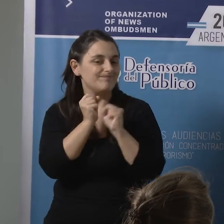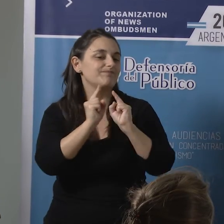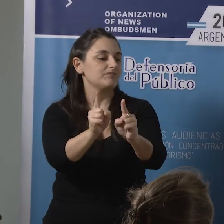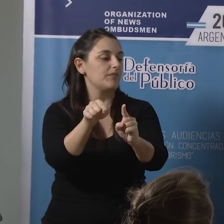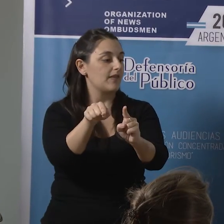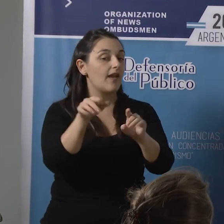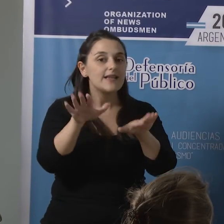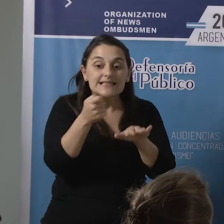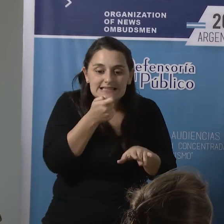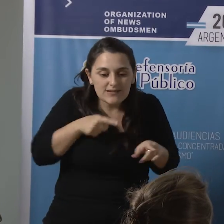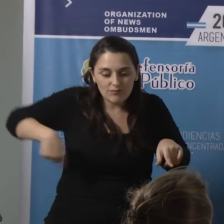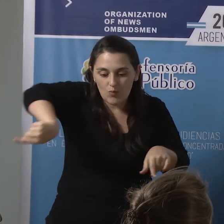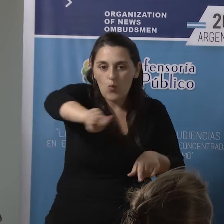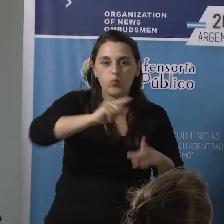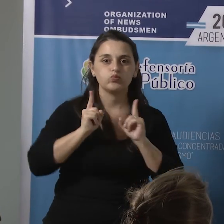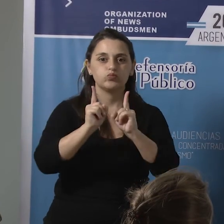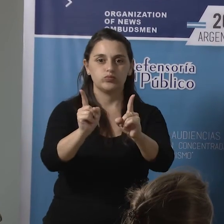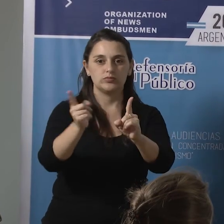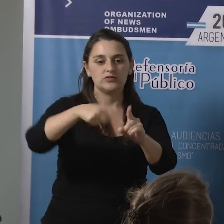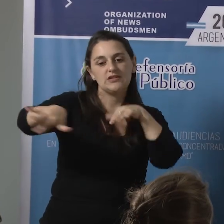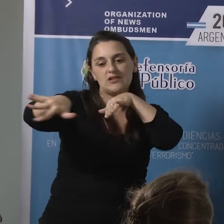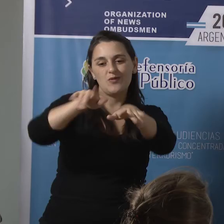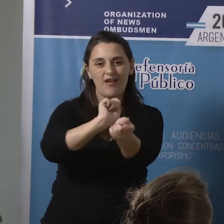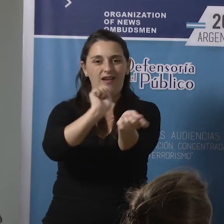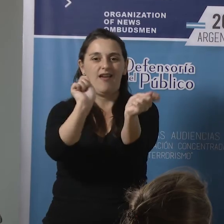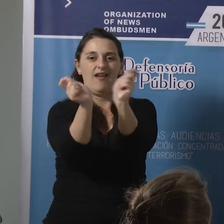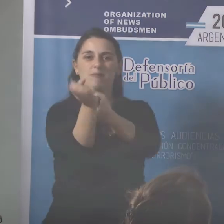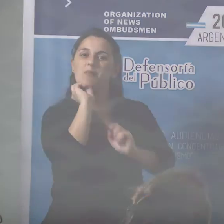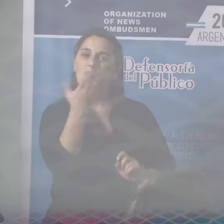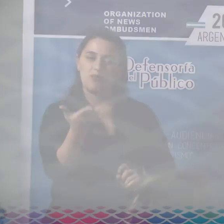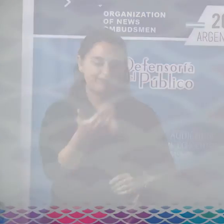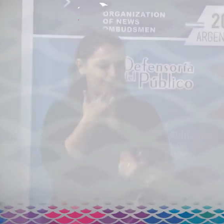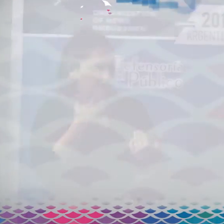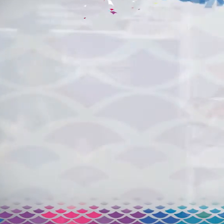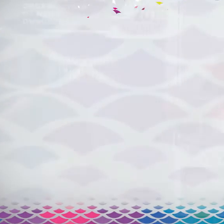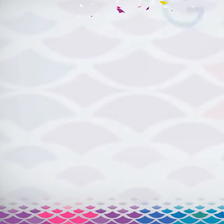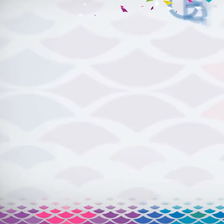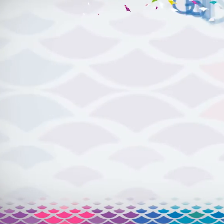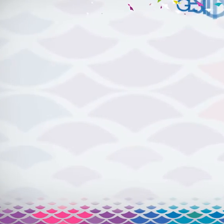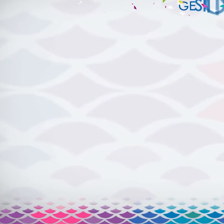significativamente el contexto planteado en esta ponencia. Muchas gracias.